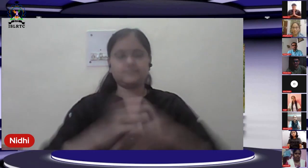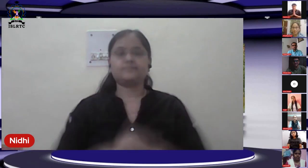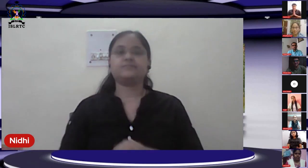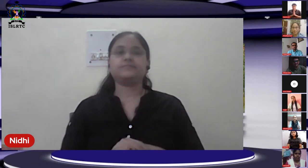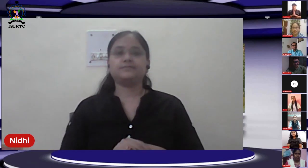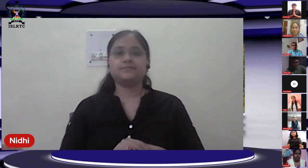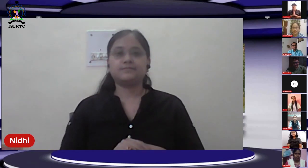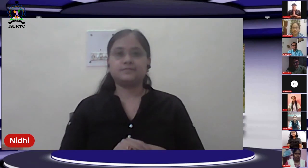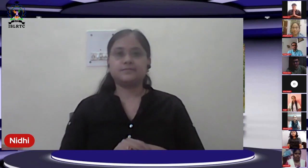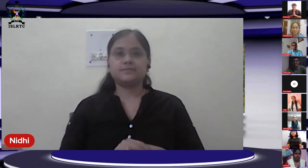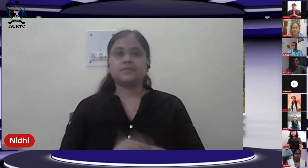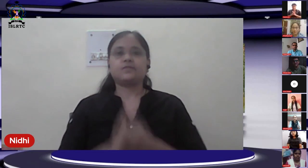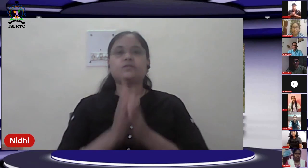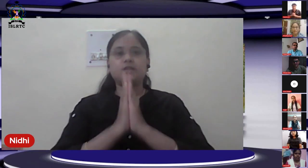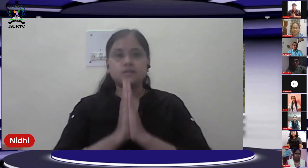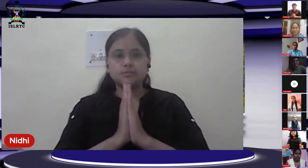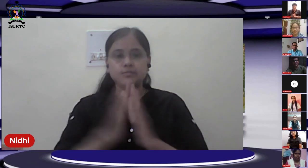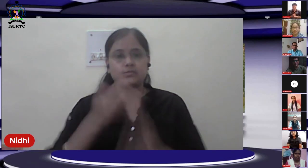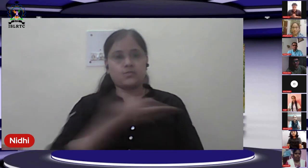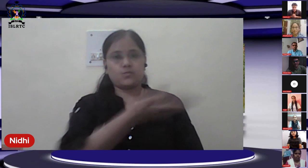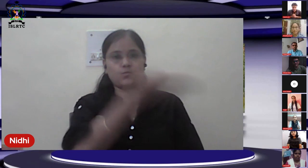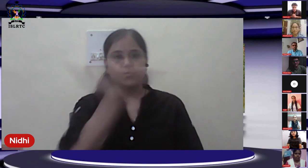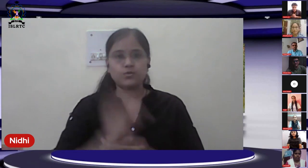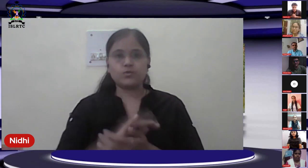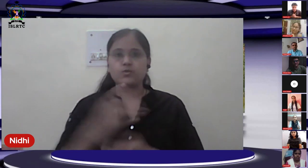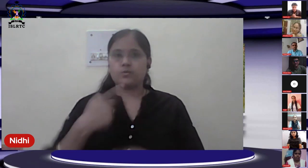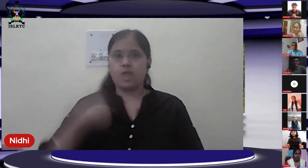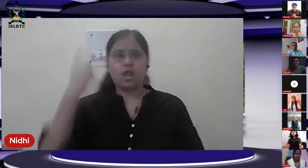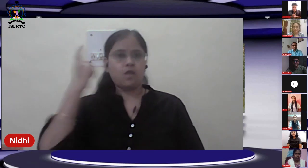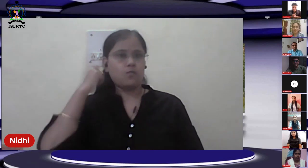नमस्कार सभी को, मेरी आवाज आ रही है सबको?